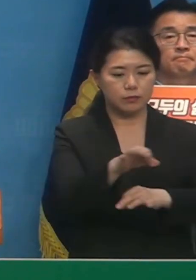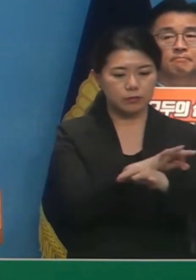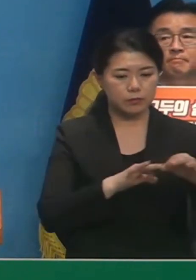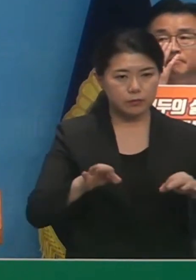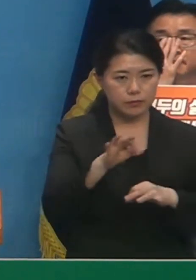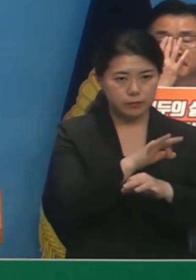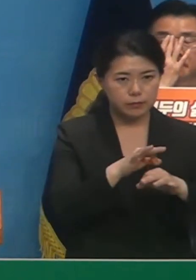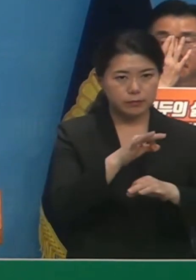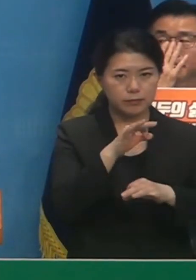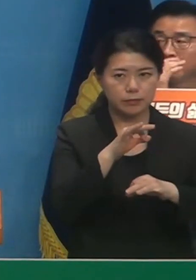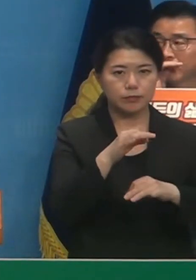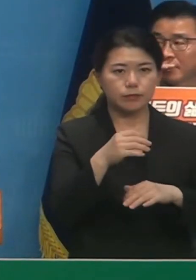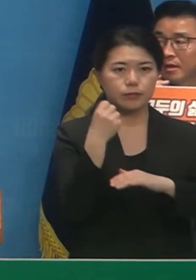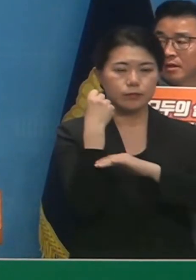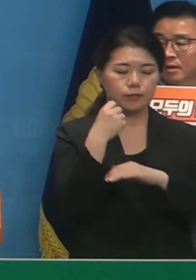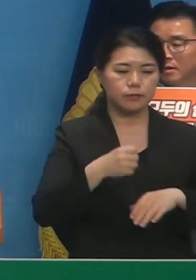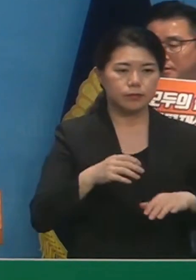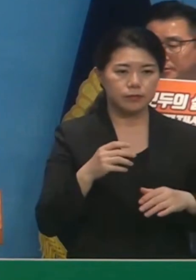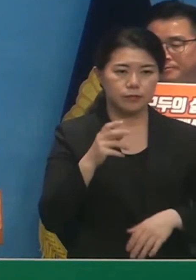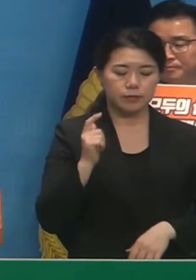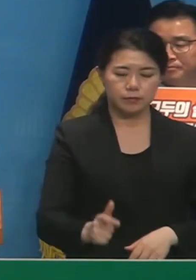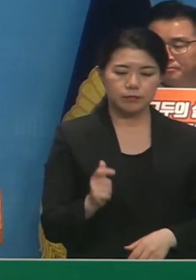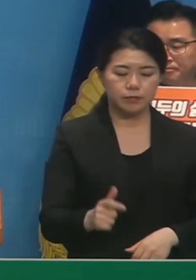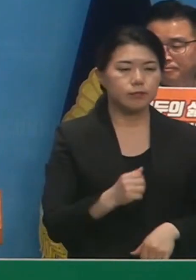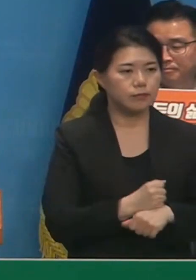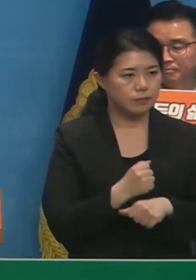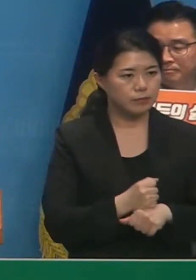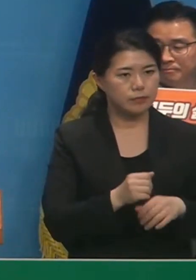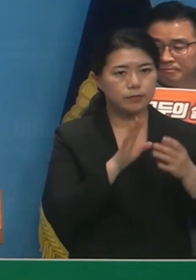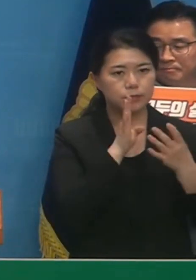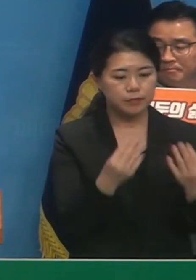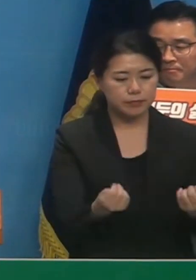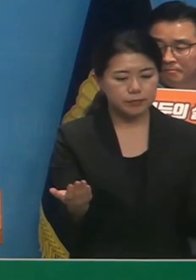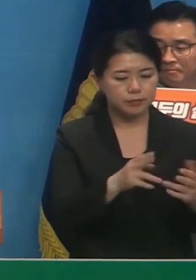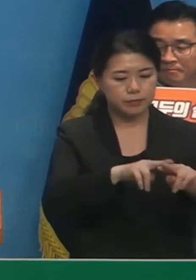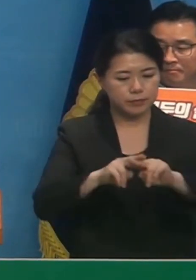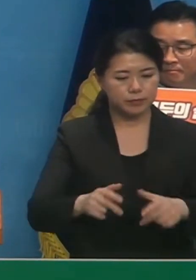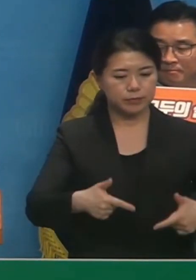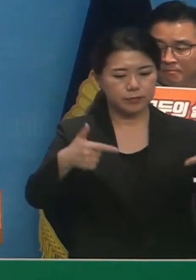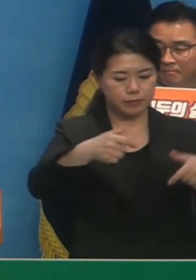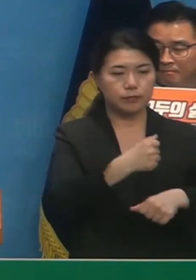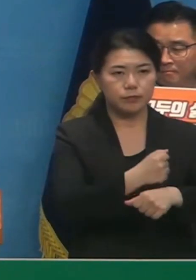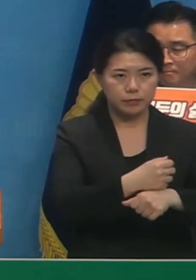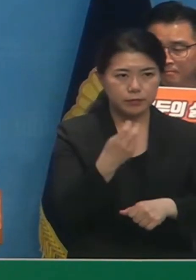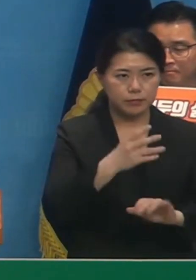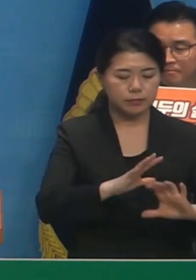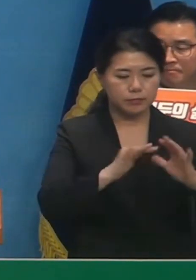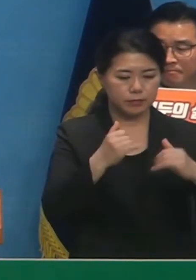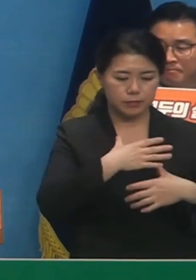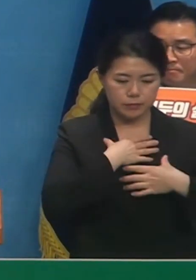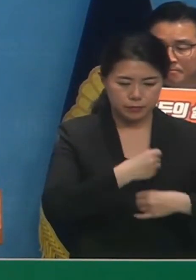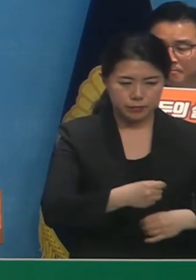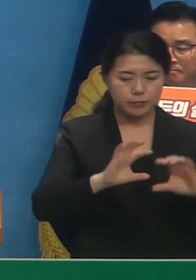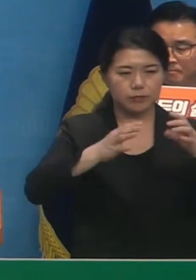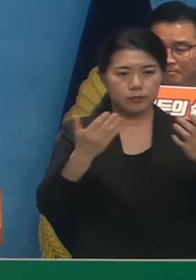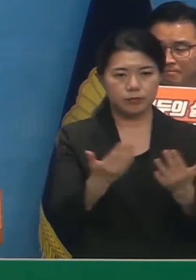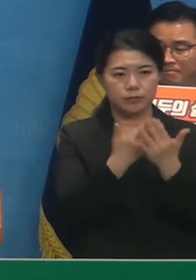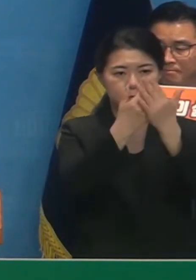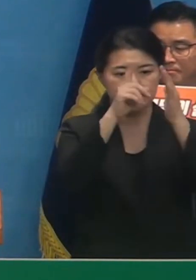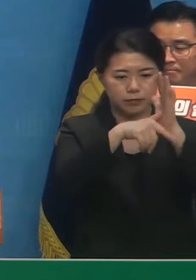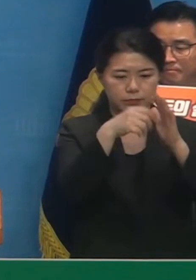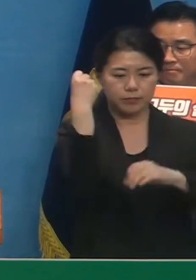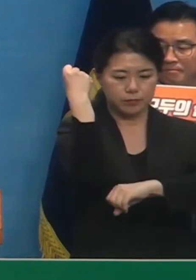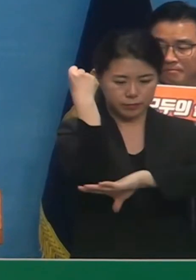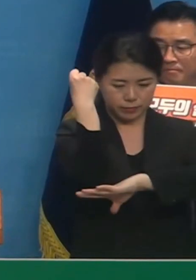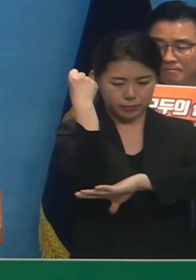경제를 지탱하며 수많은 일자리를 만들어냈고 국민의 편익과 국가 성장의 한